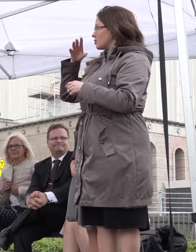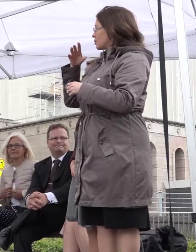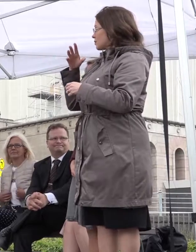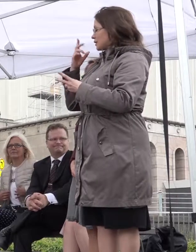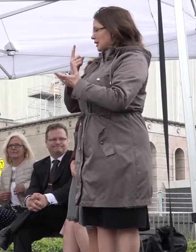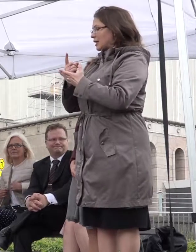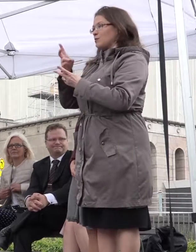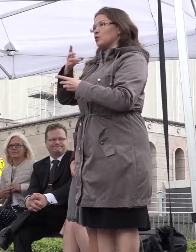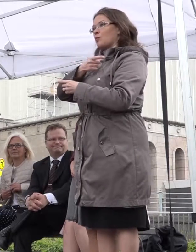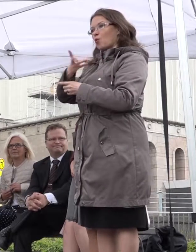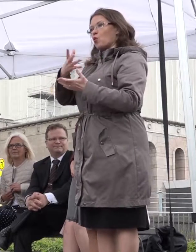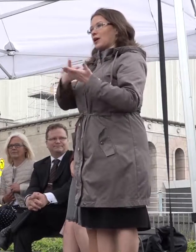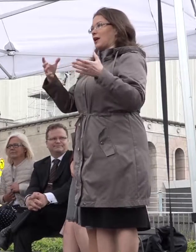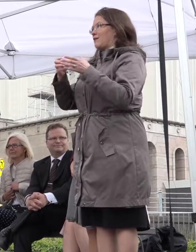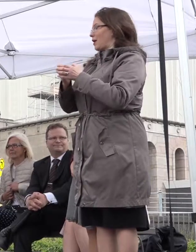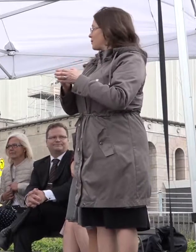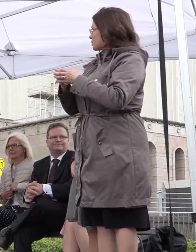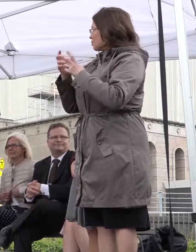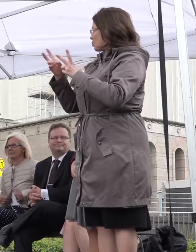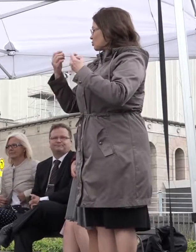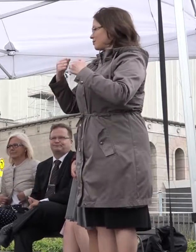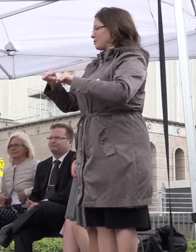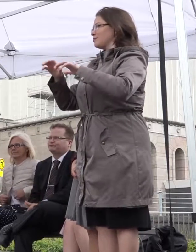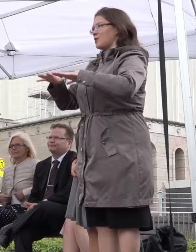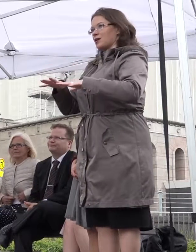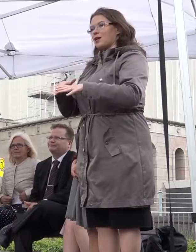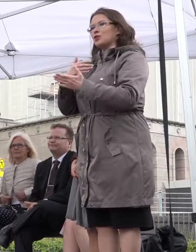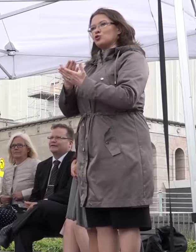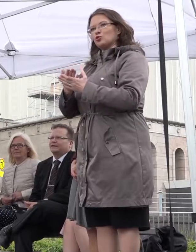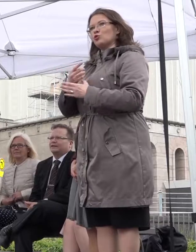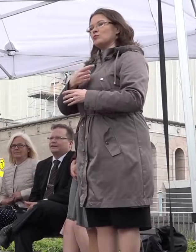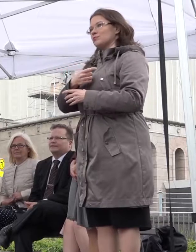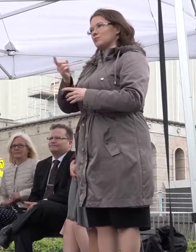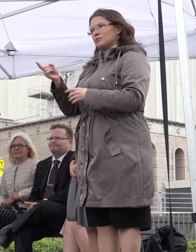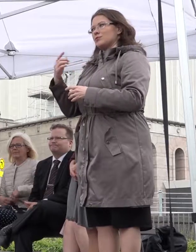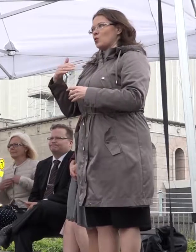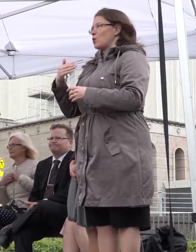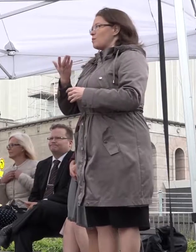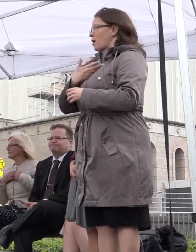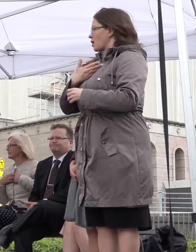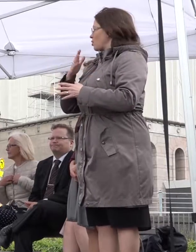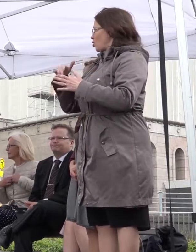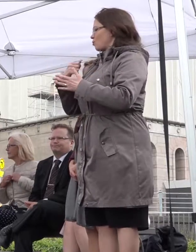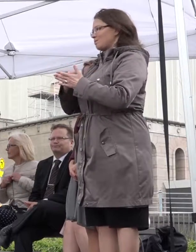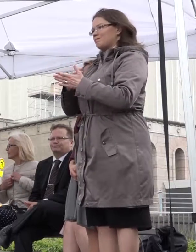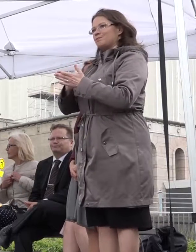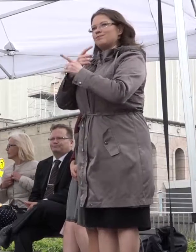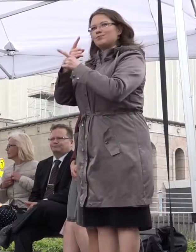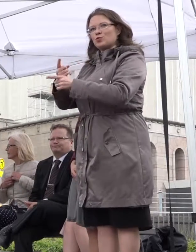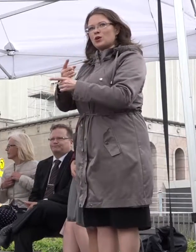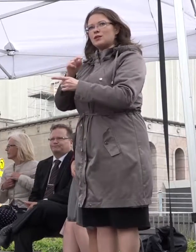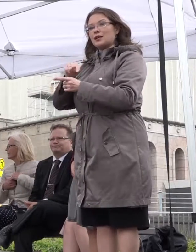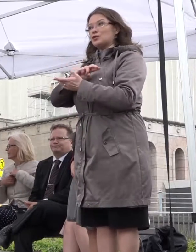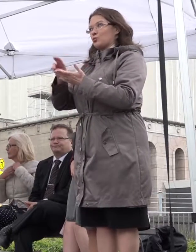tietysti tärkeää, että muut kielivähemmistöt ovat paikalla, koska he ovat osaltaan todella paljon olleet vauhdittamasta